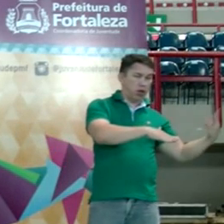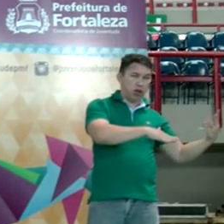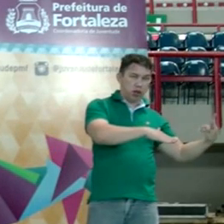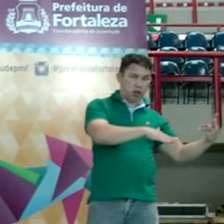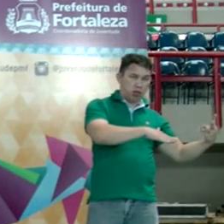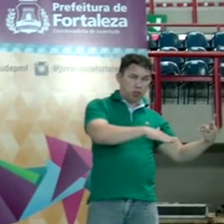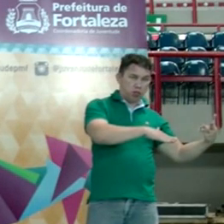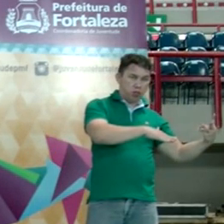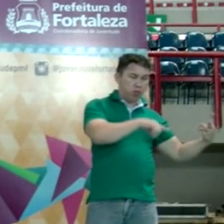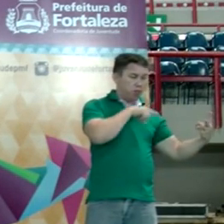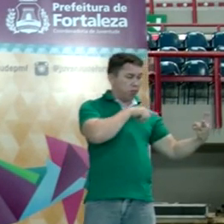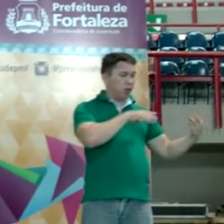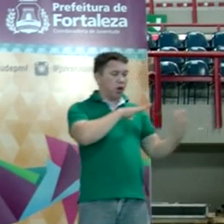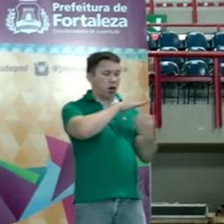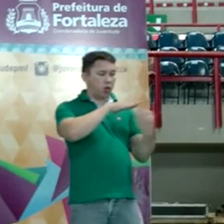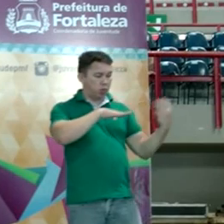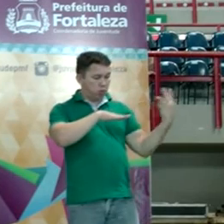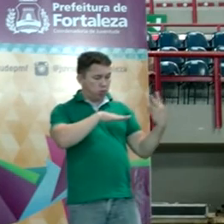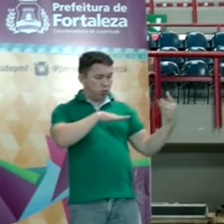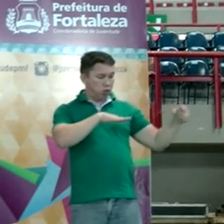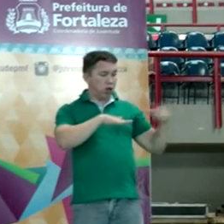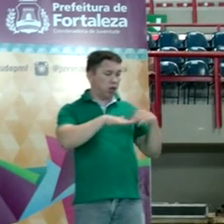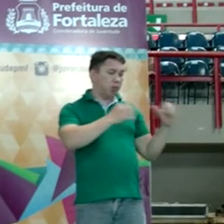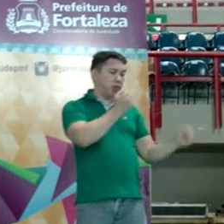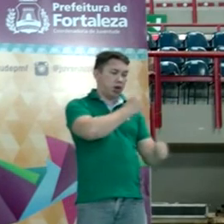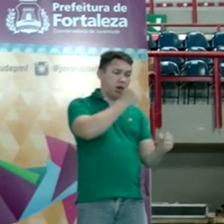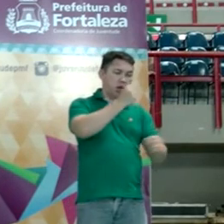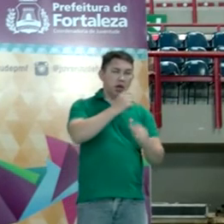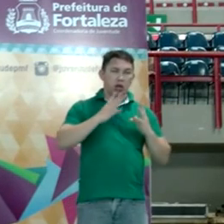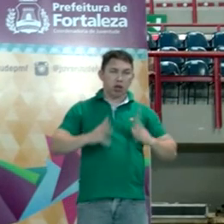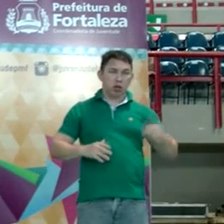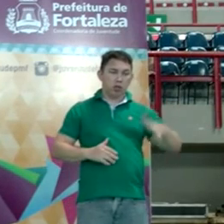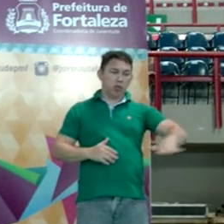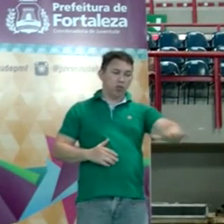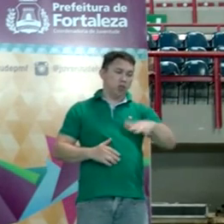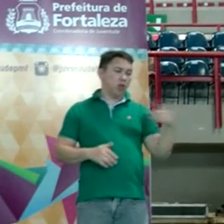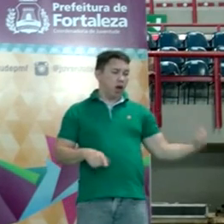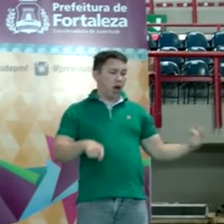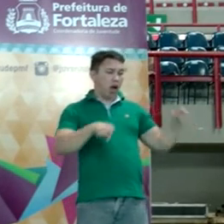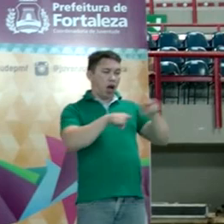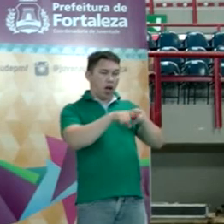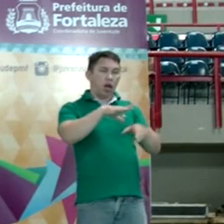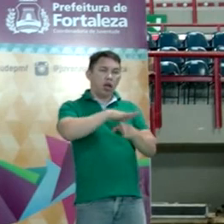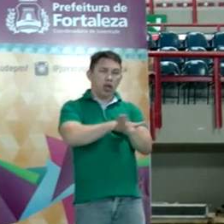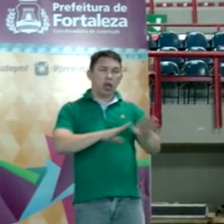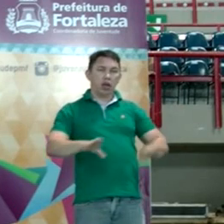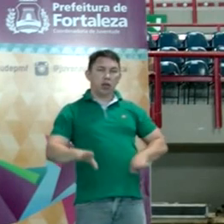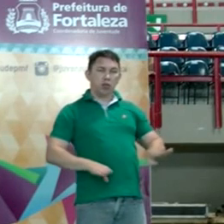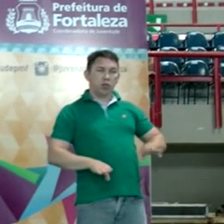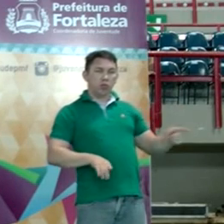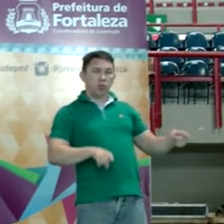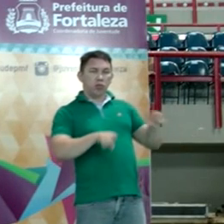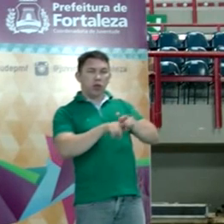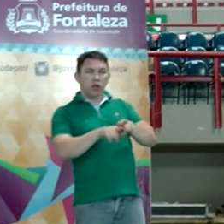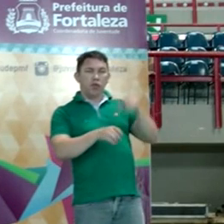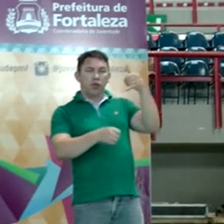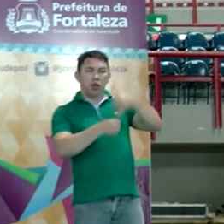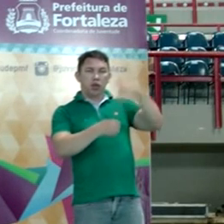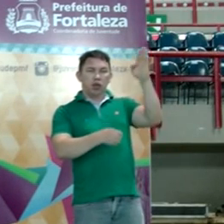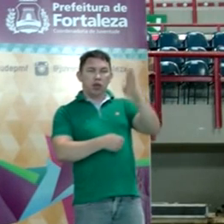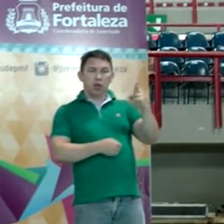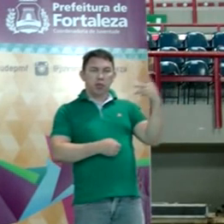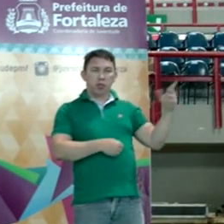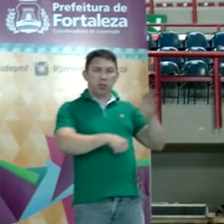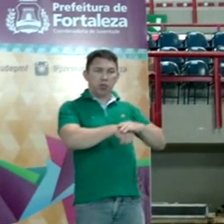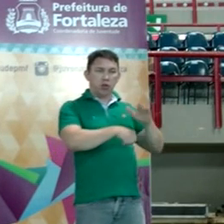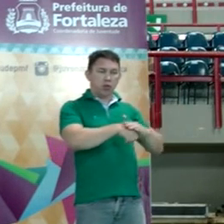terceirizada. Ou seja, eles contratam uma firma de limpeza. Aí essa firma presta serviço à Petrobras. Pronto, eles são terceirizados. Eles